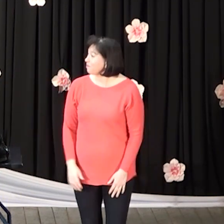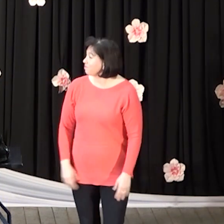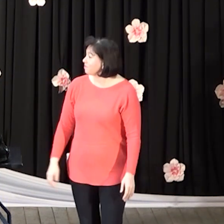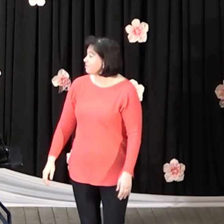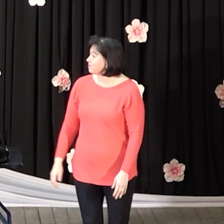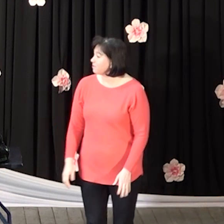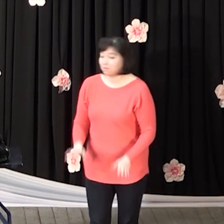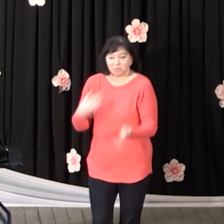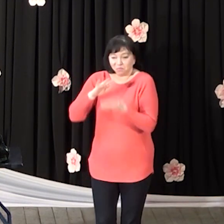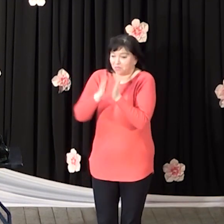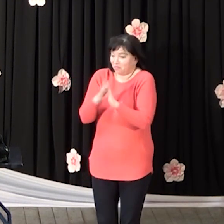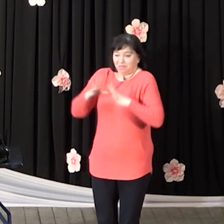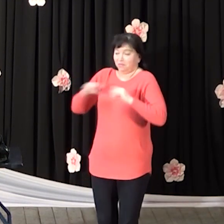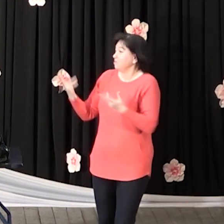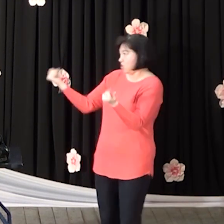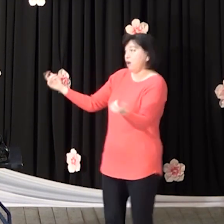Spuneți, noi nu ne-am înțeles cu dumneavoastră?